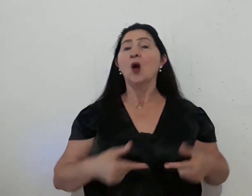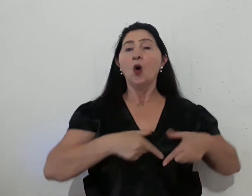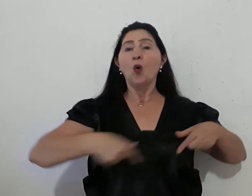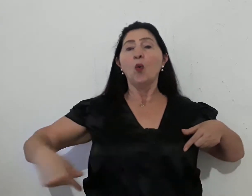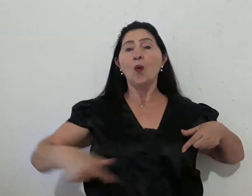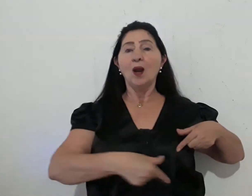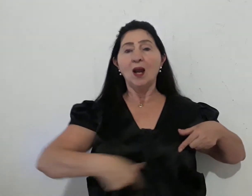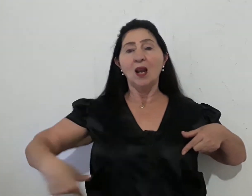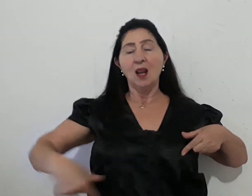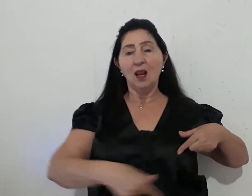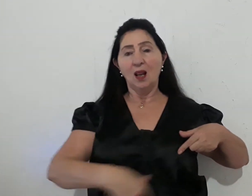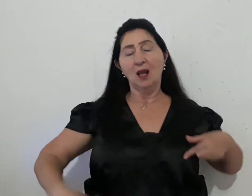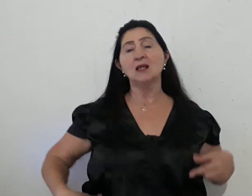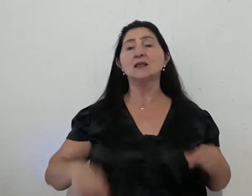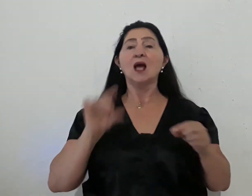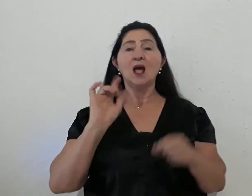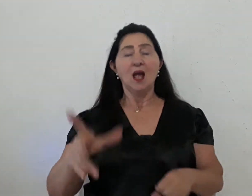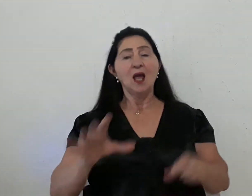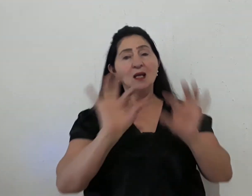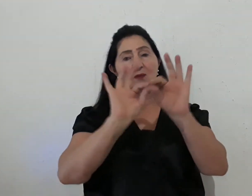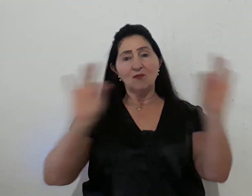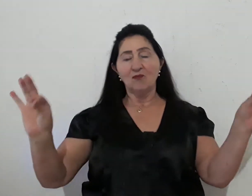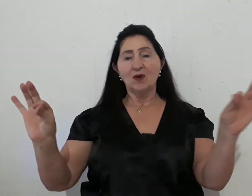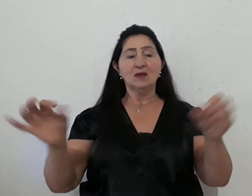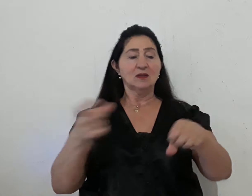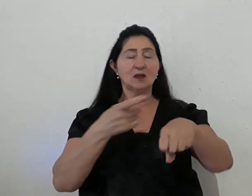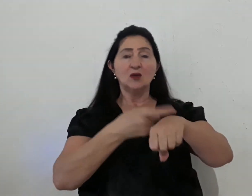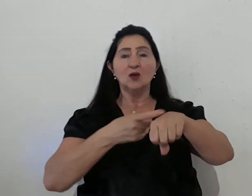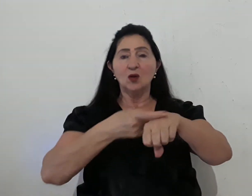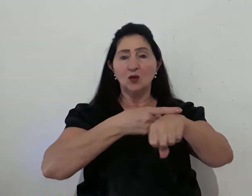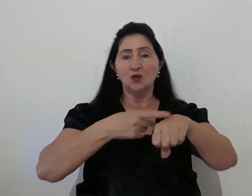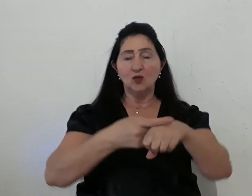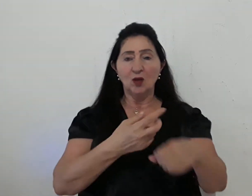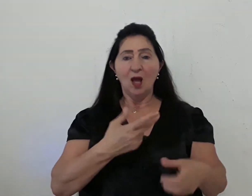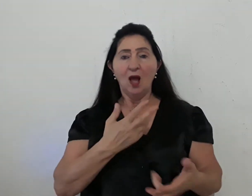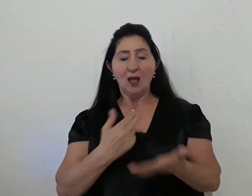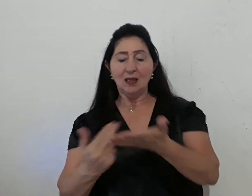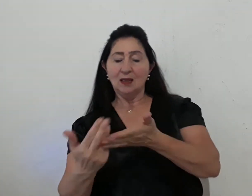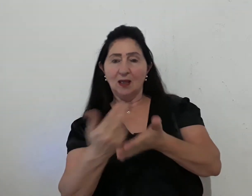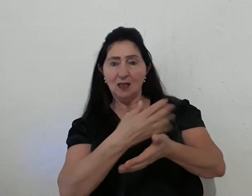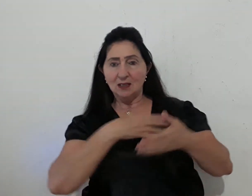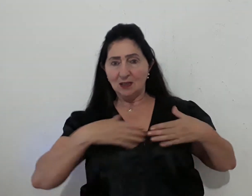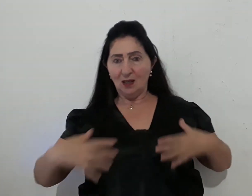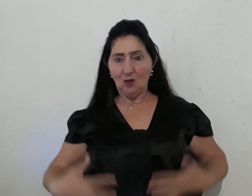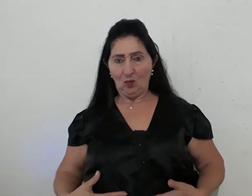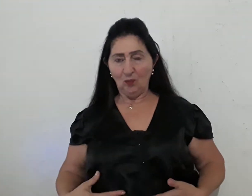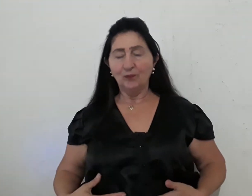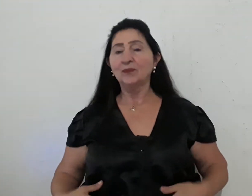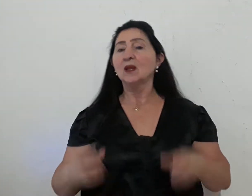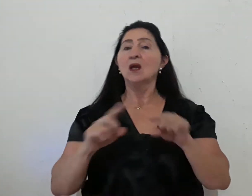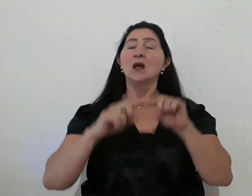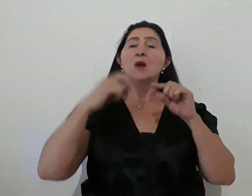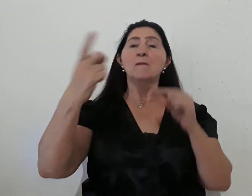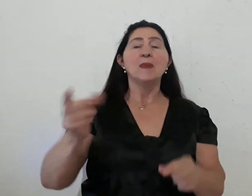estas expressões adjetivas serão desenhadas no peito do emissor. Mas esta descrição não é